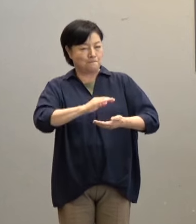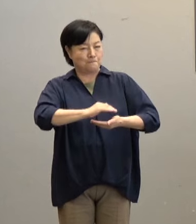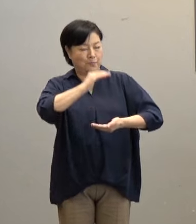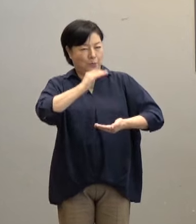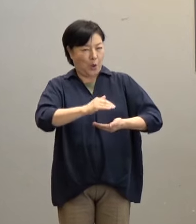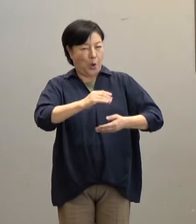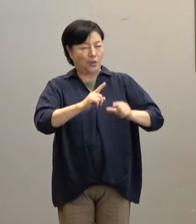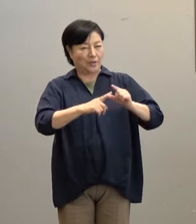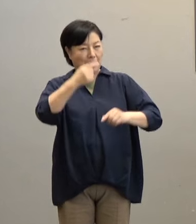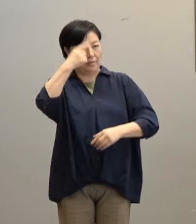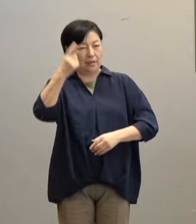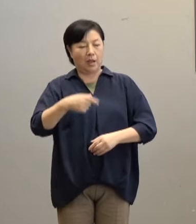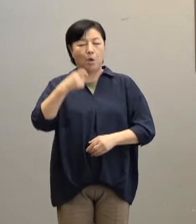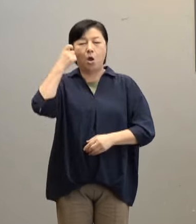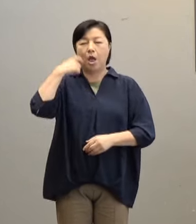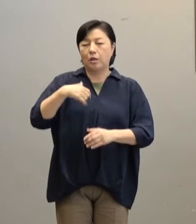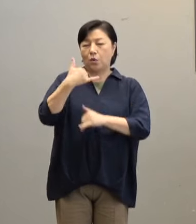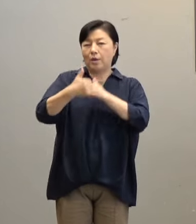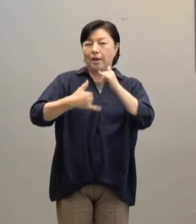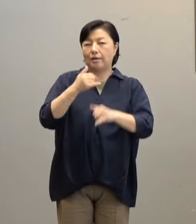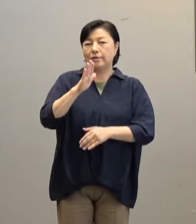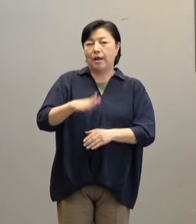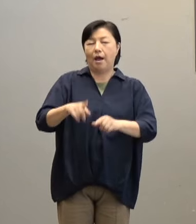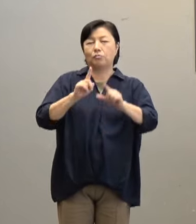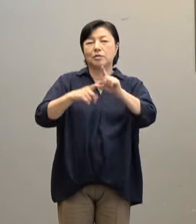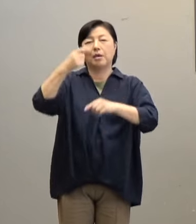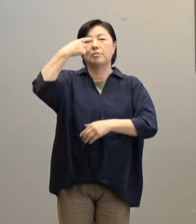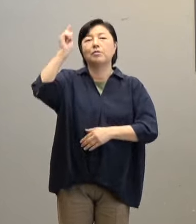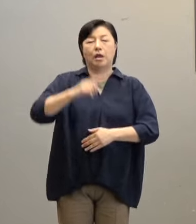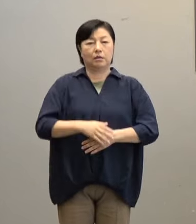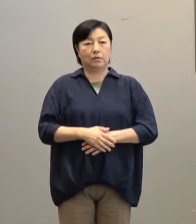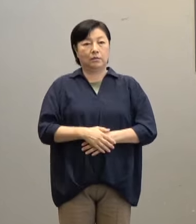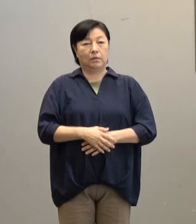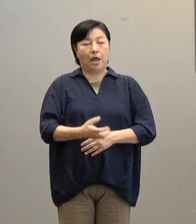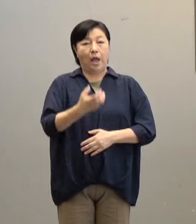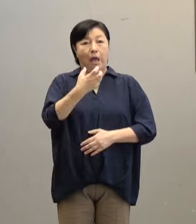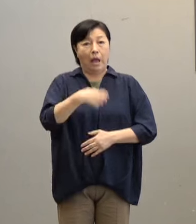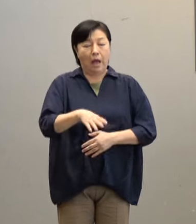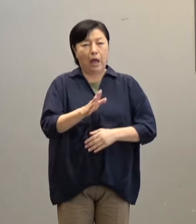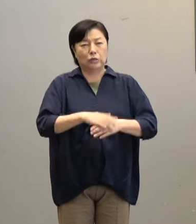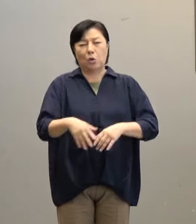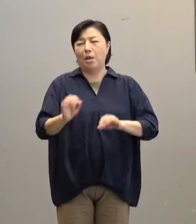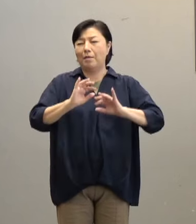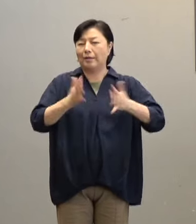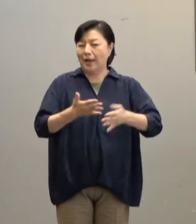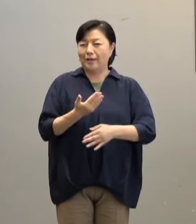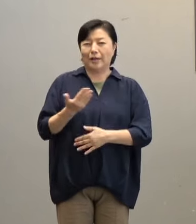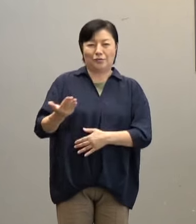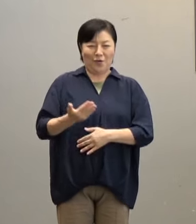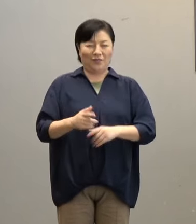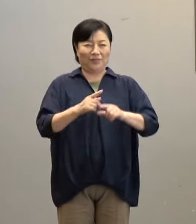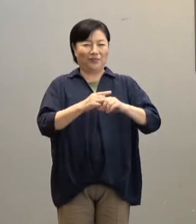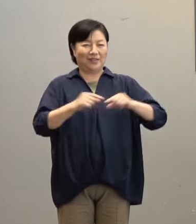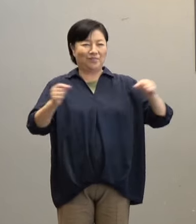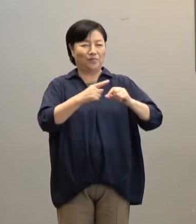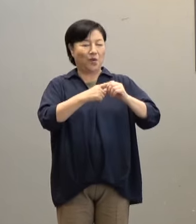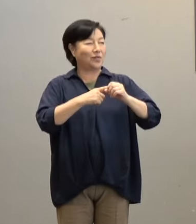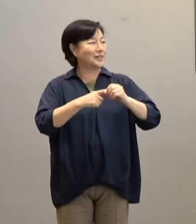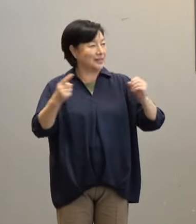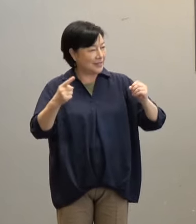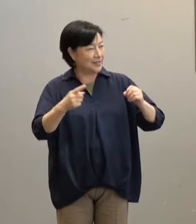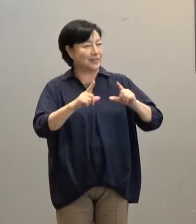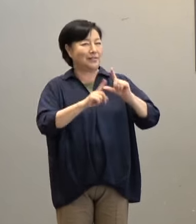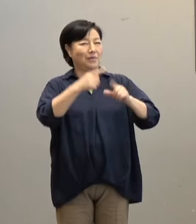葉の梨です。 江戸時代からの歴史がある千葉の梨です。あ、それは梨でしょう。 日本一、千葉の